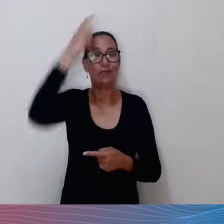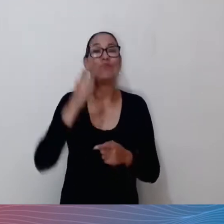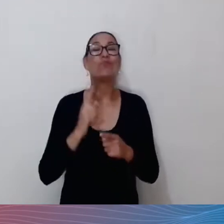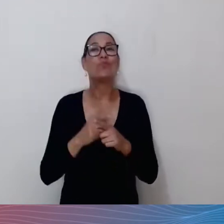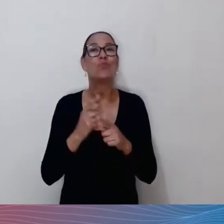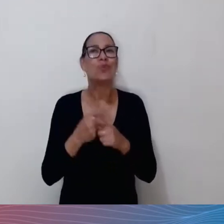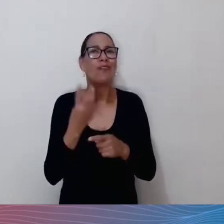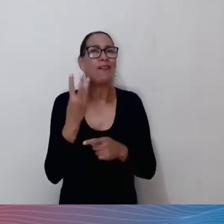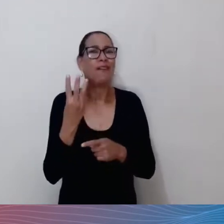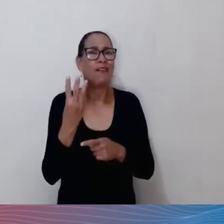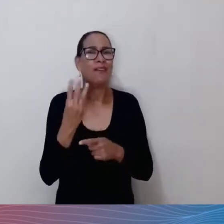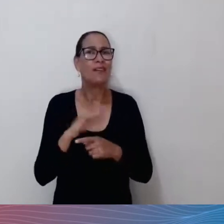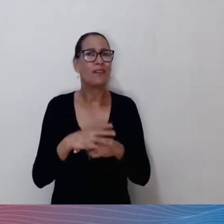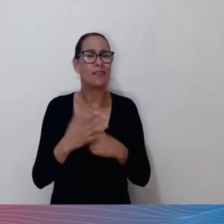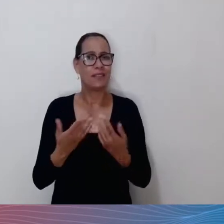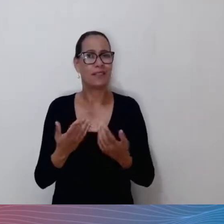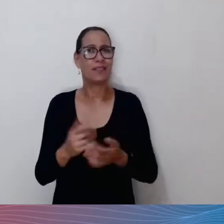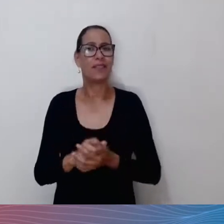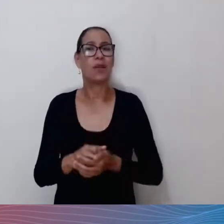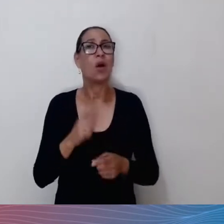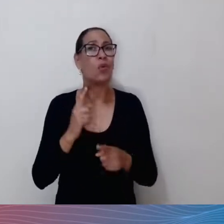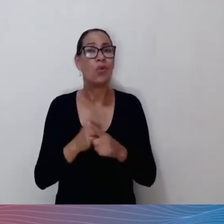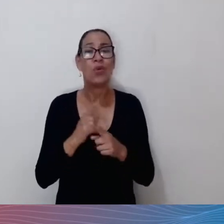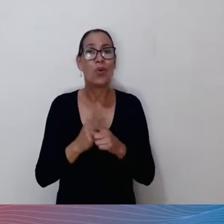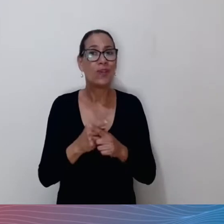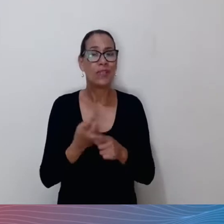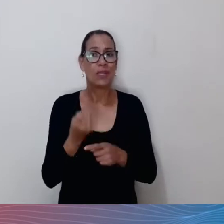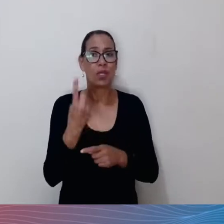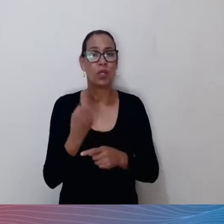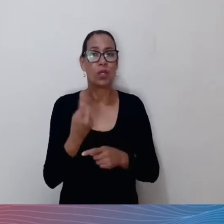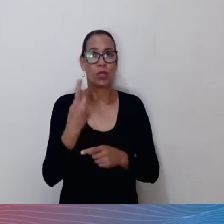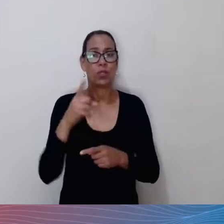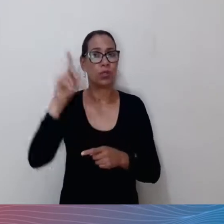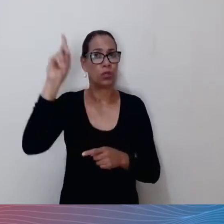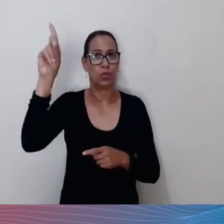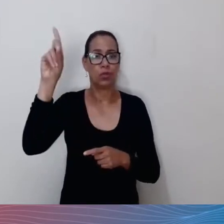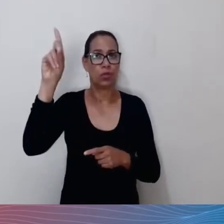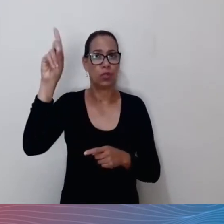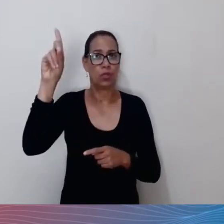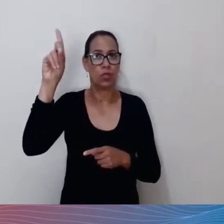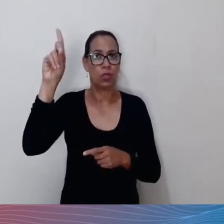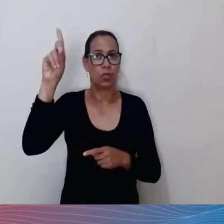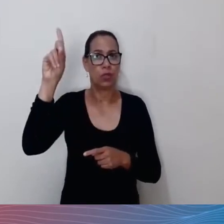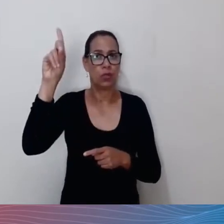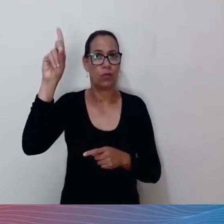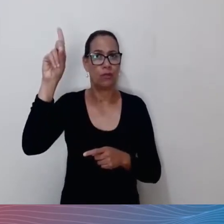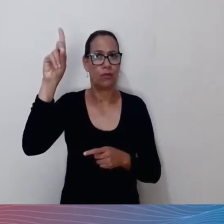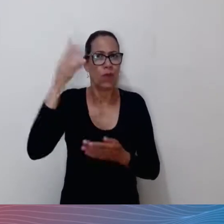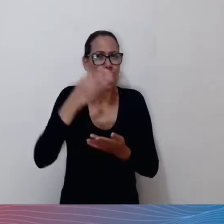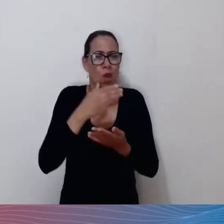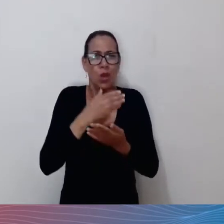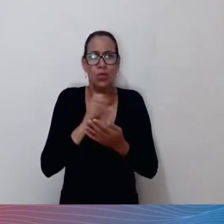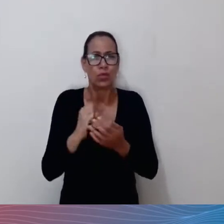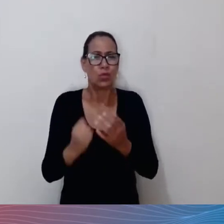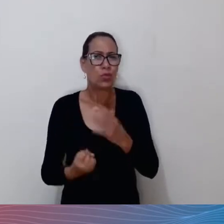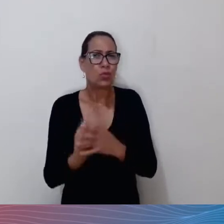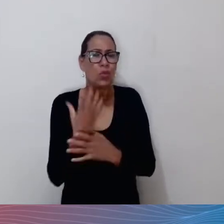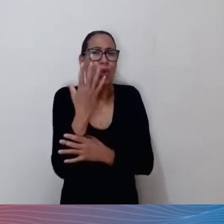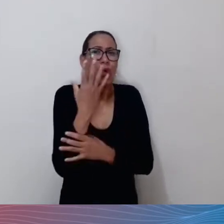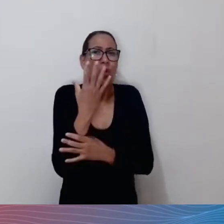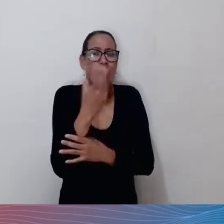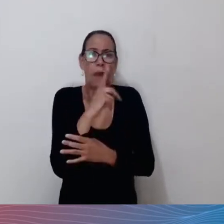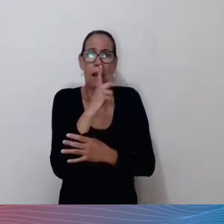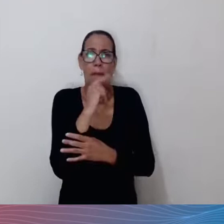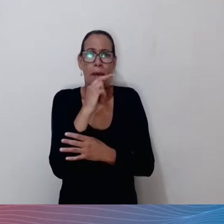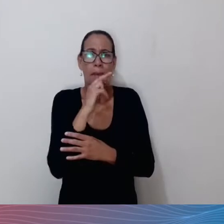Porque Deus é único. Deus, na essência, é representado por essa água que está no manancial profundo. Na